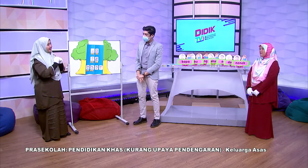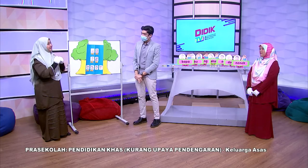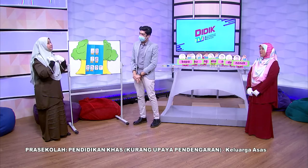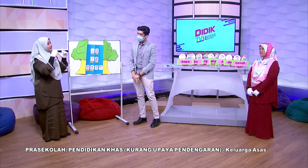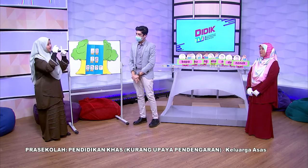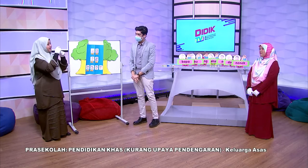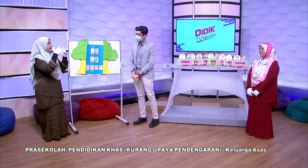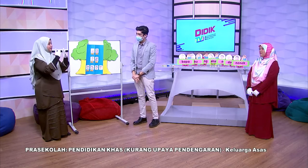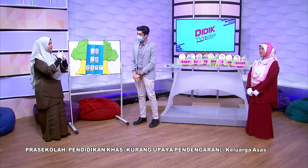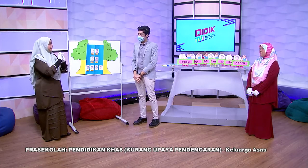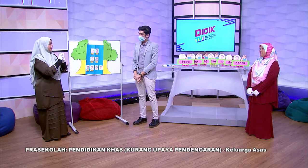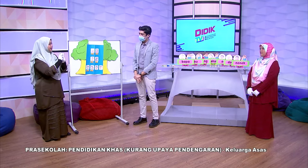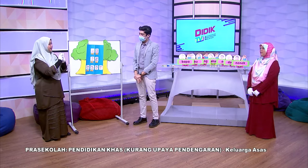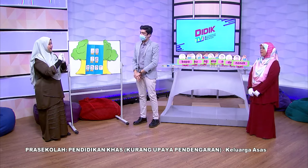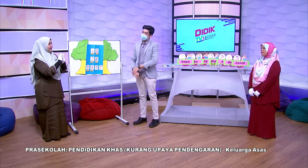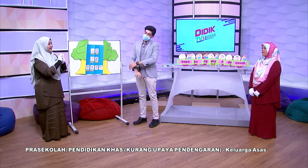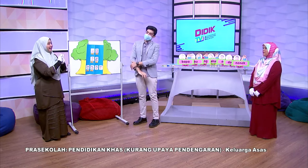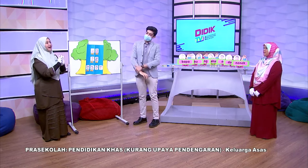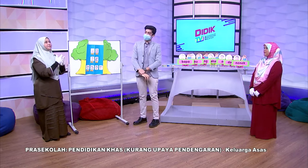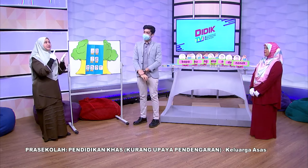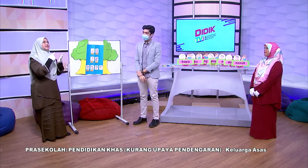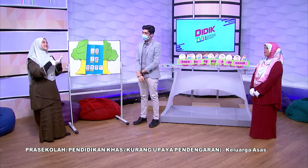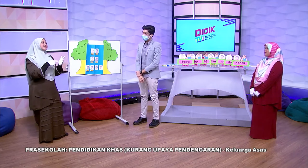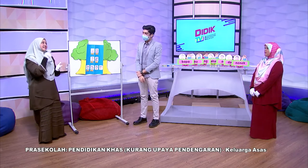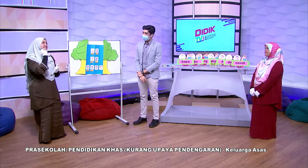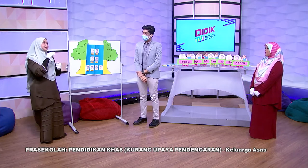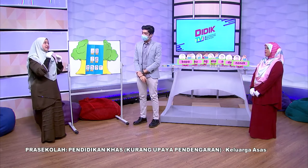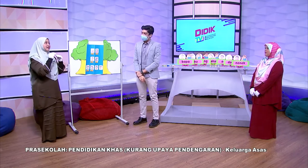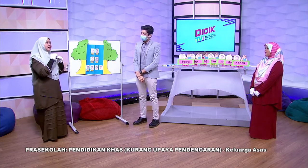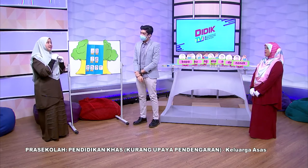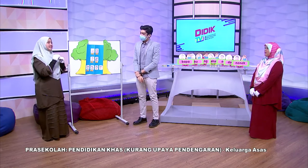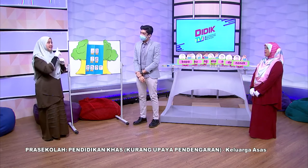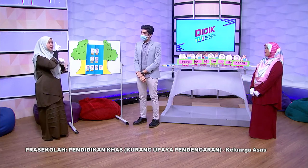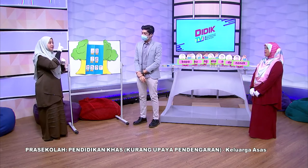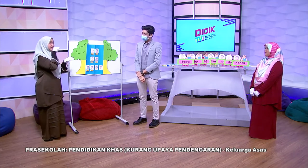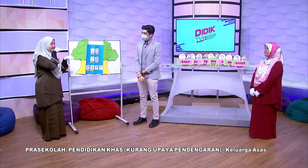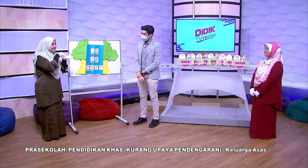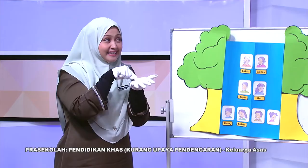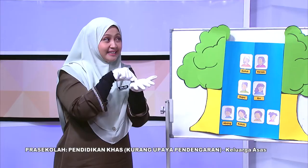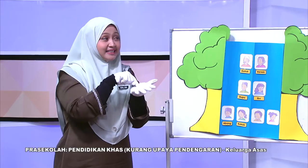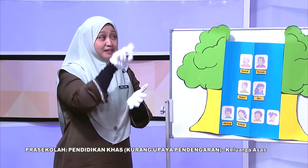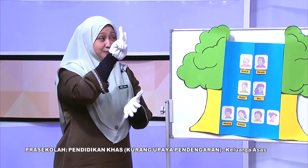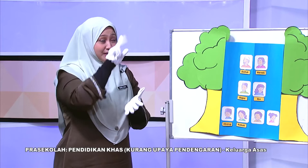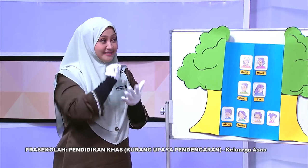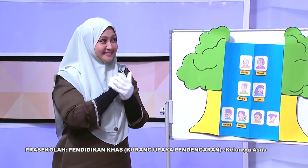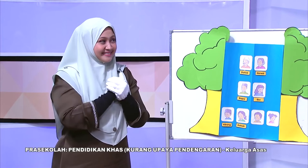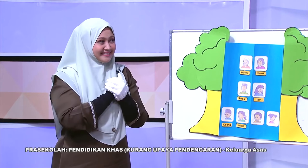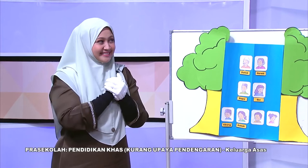perkataan baru keadaan baru HP saya dicek Gua aja satu ini itupun kedua saya